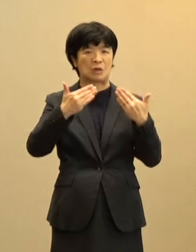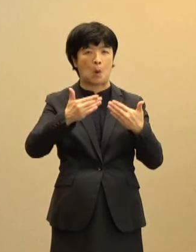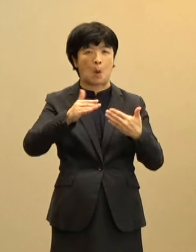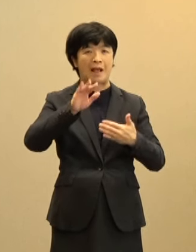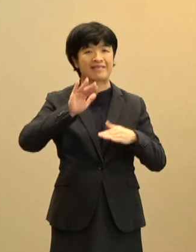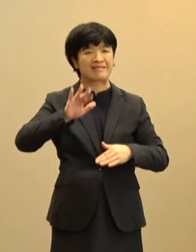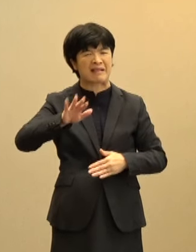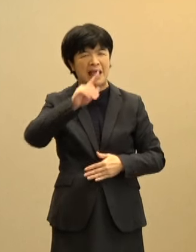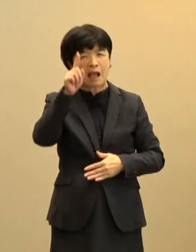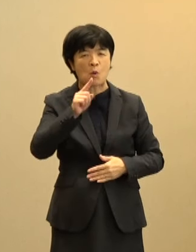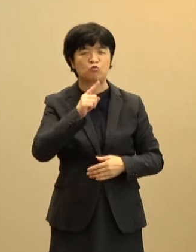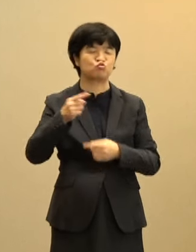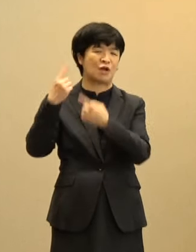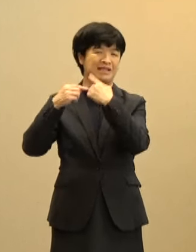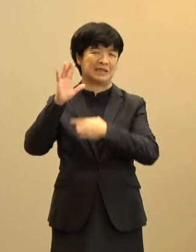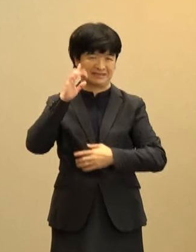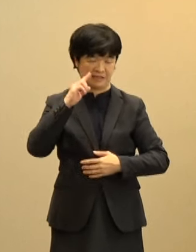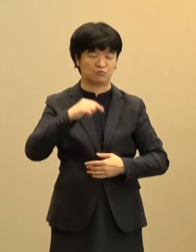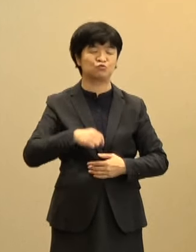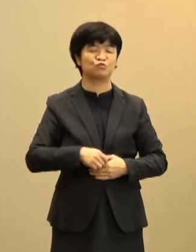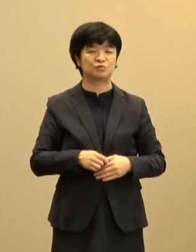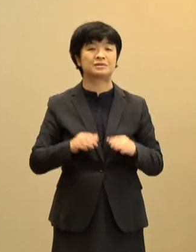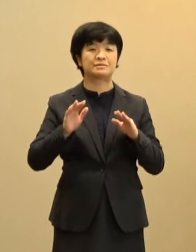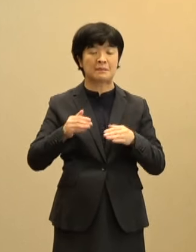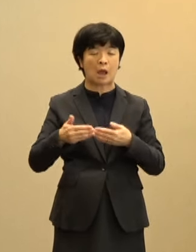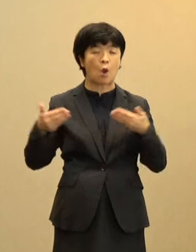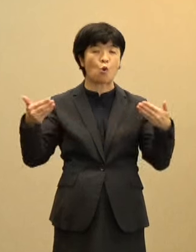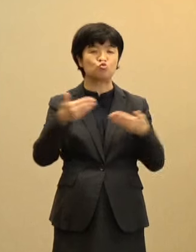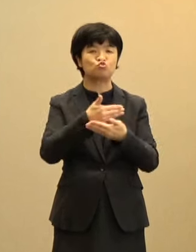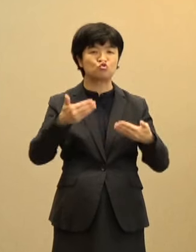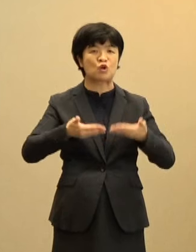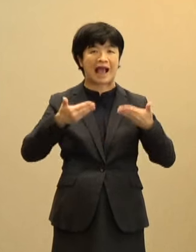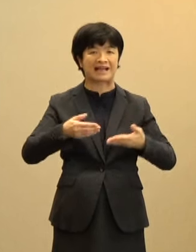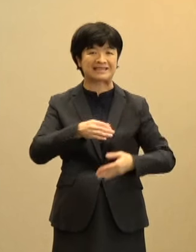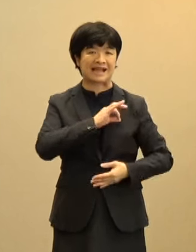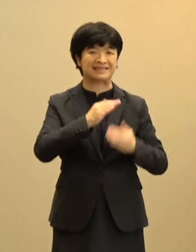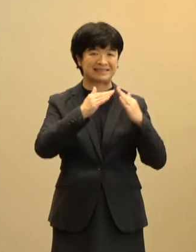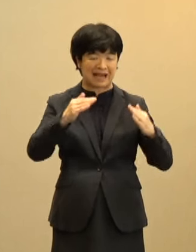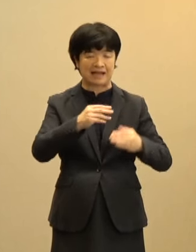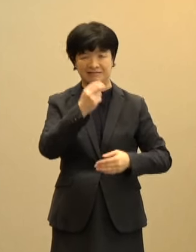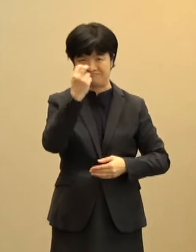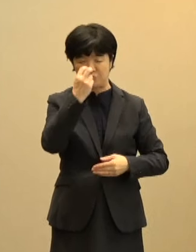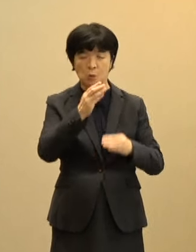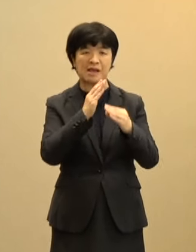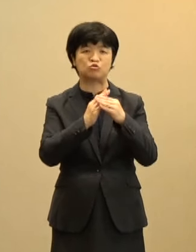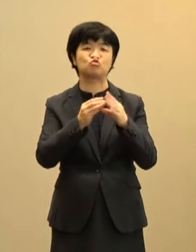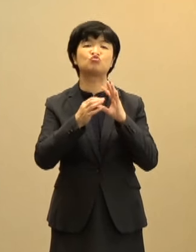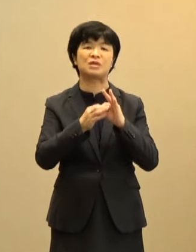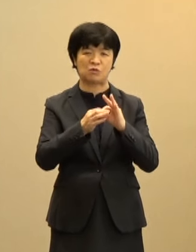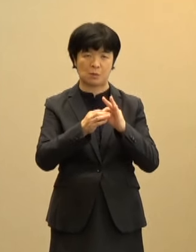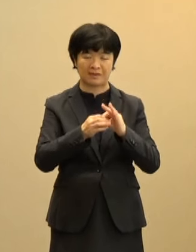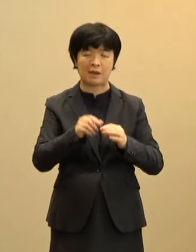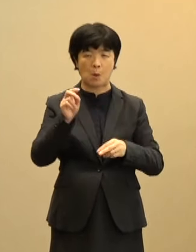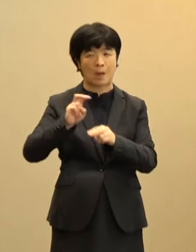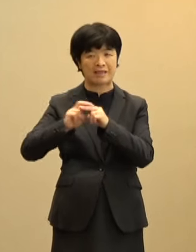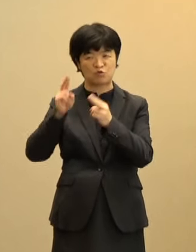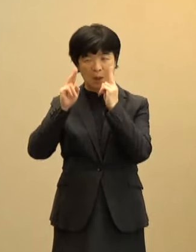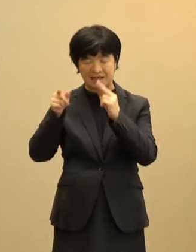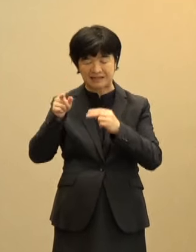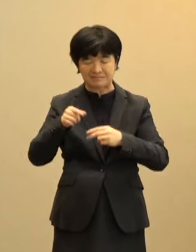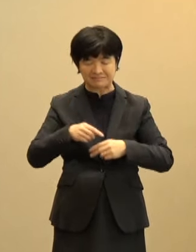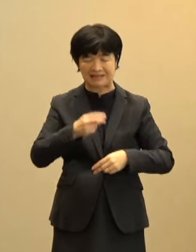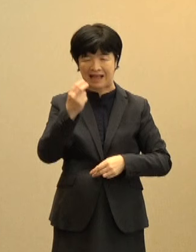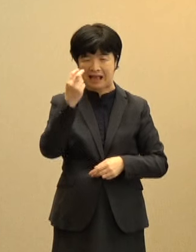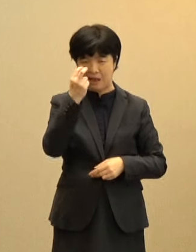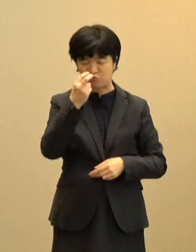在運輸安全委員会において事故の原因や調査をされておりますので、いすみ鉄道に対してですね、安全確保をしっかり行う